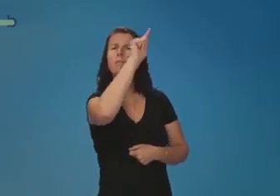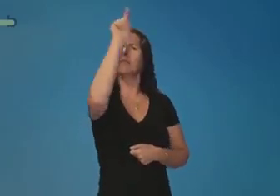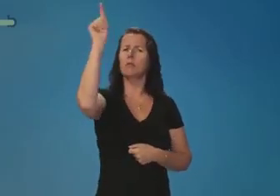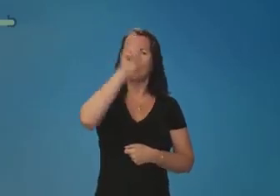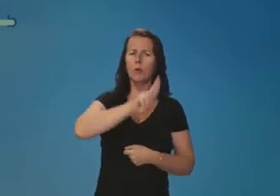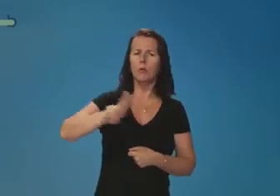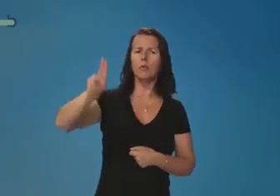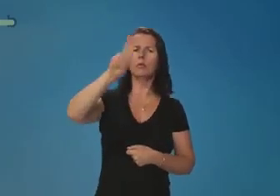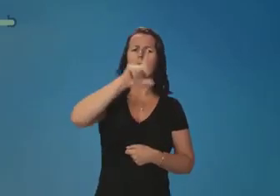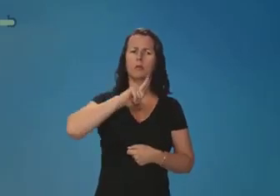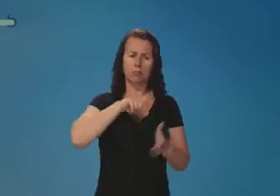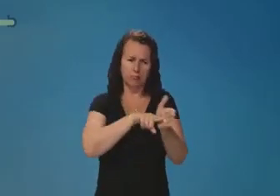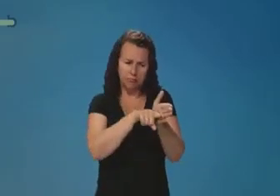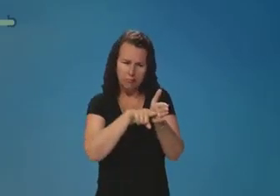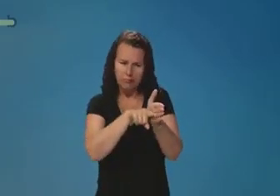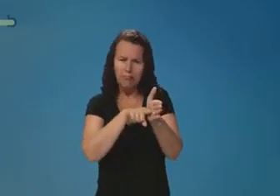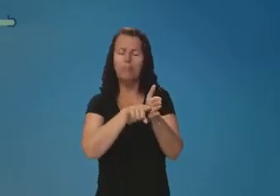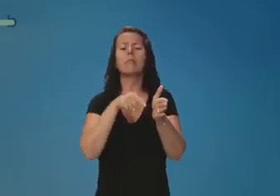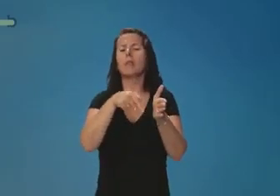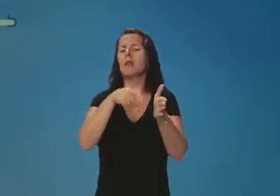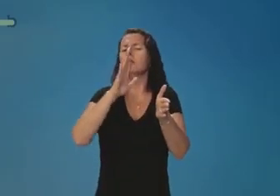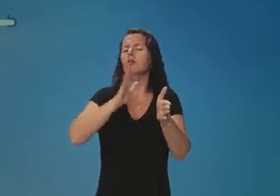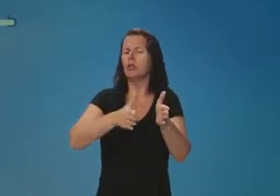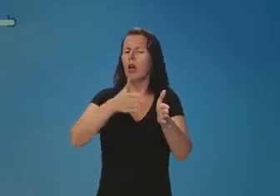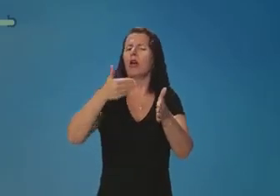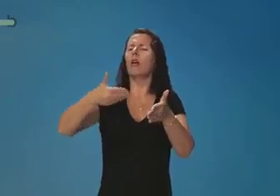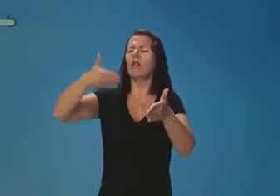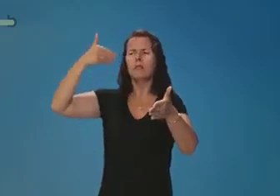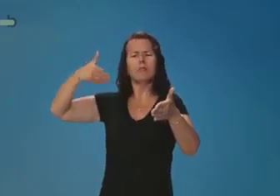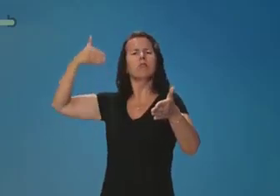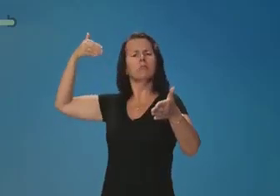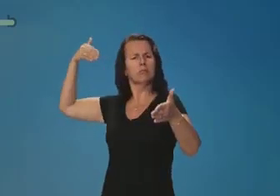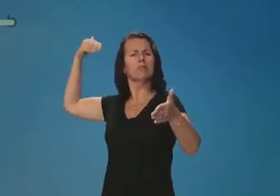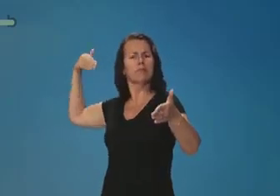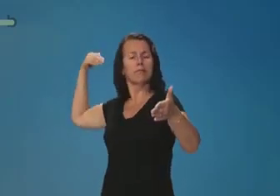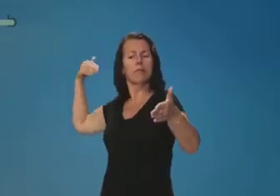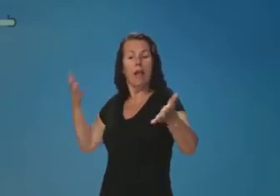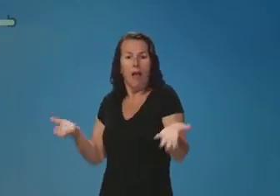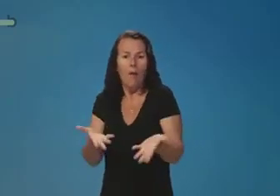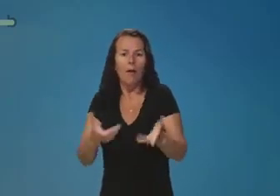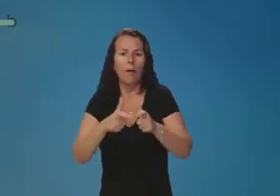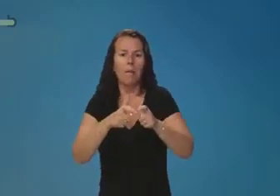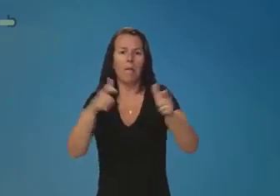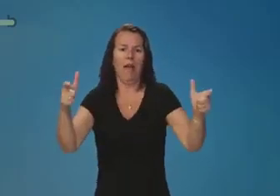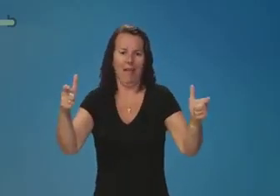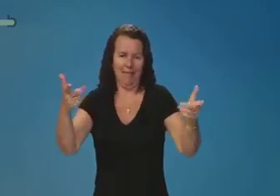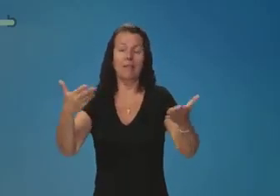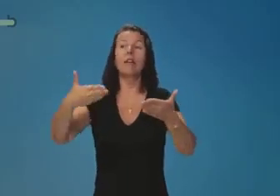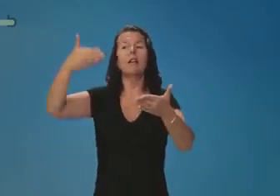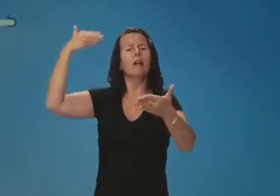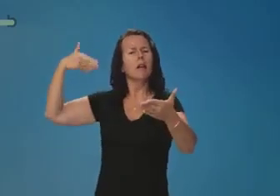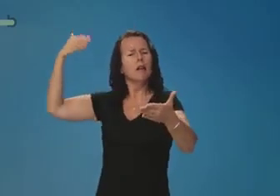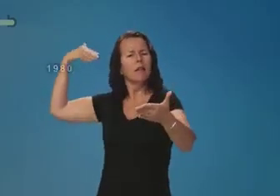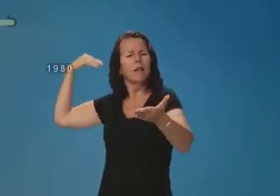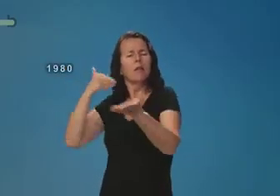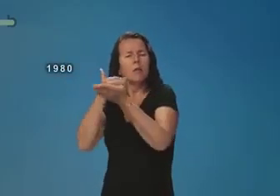país, pesquisas sobre o tema vêm sendo desenvolvidas ao longo do tempo e atualmente ainda mais. Os estudos tiveram início